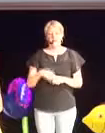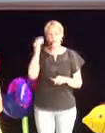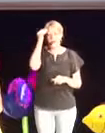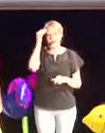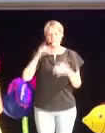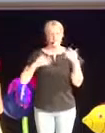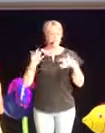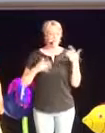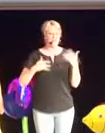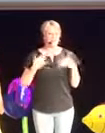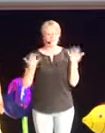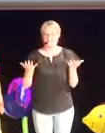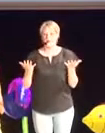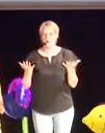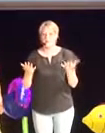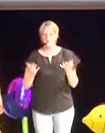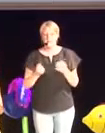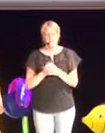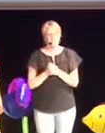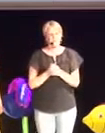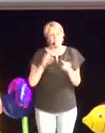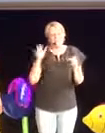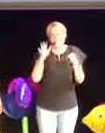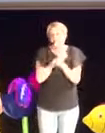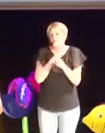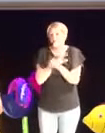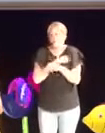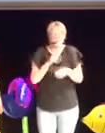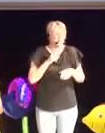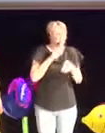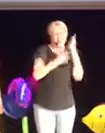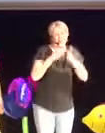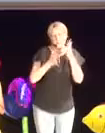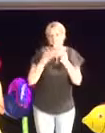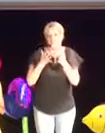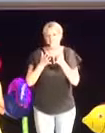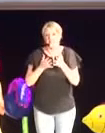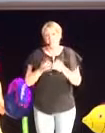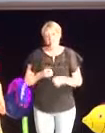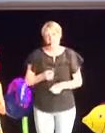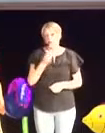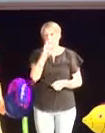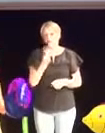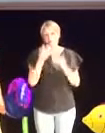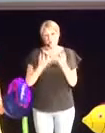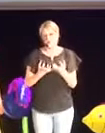La morale, en fait, de ce spectacle, c'est quoi? C'est qu'en fait, il suffit juste de quelques petits signes et surtout de la bonne